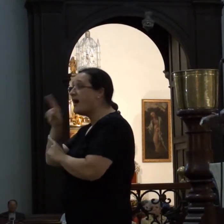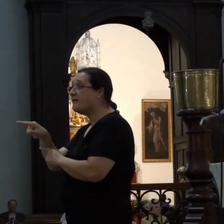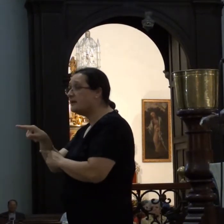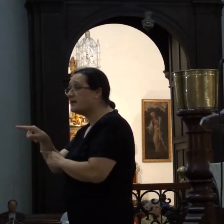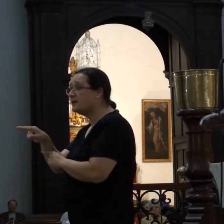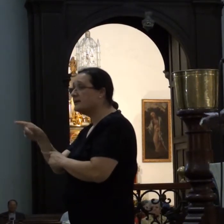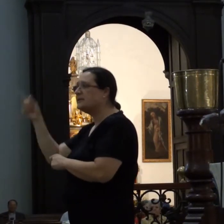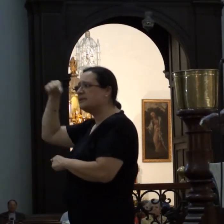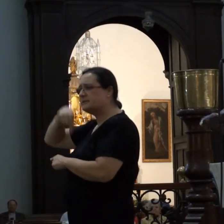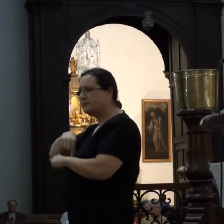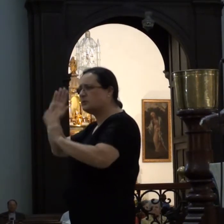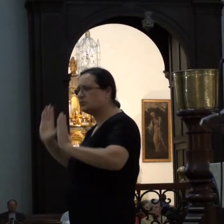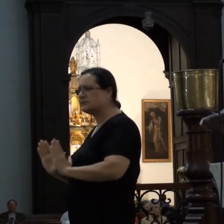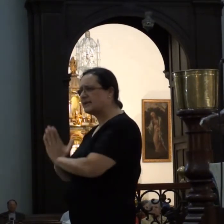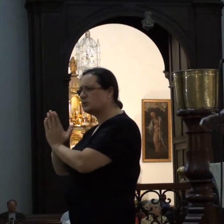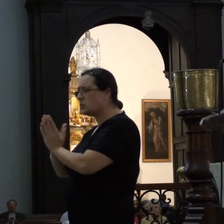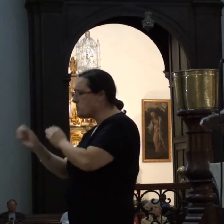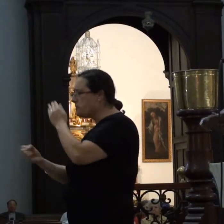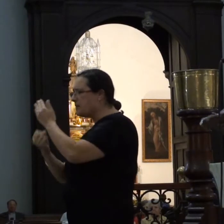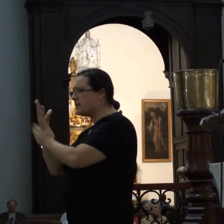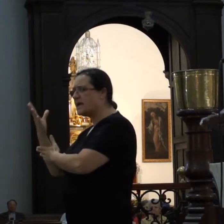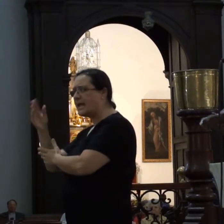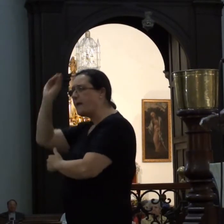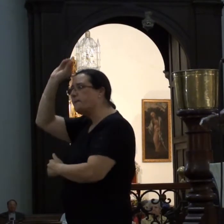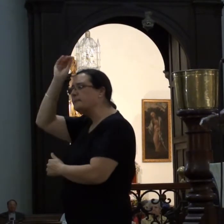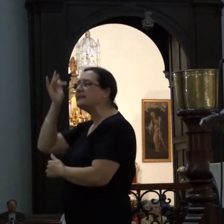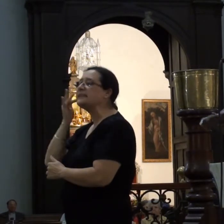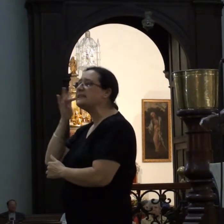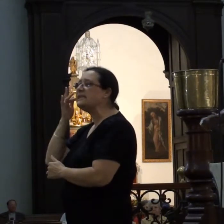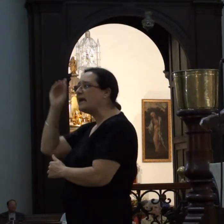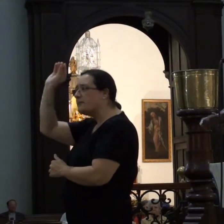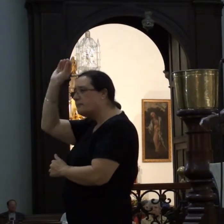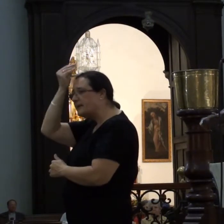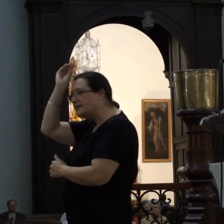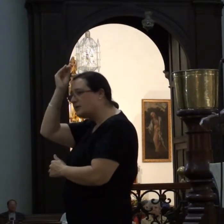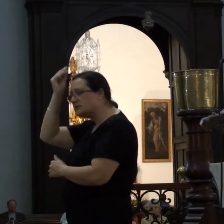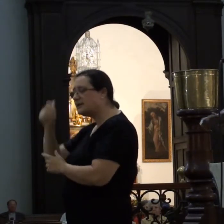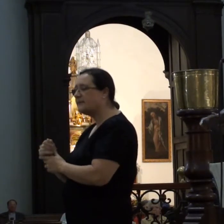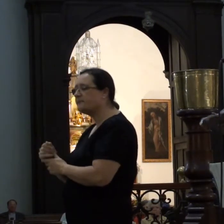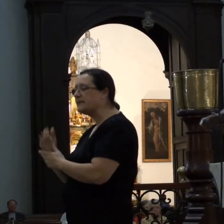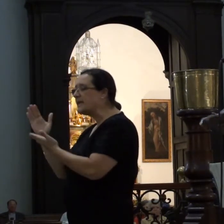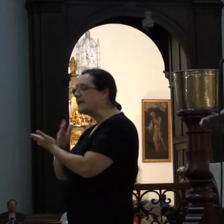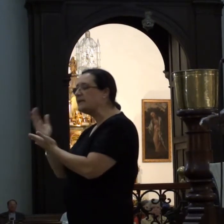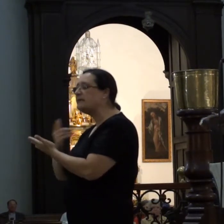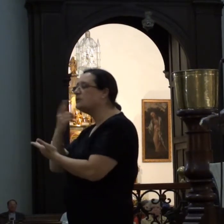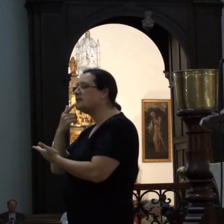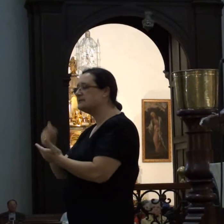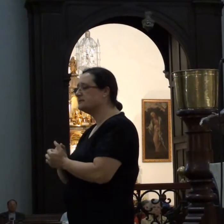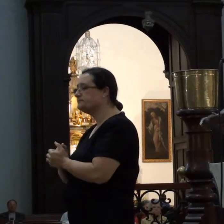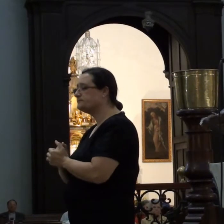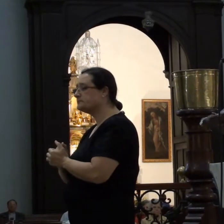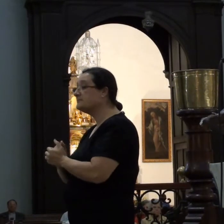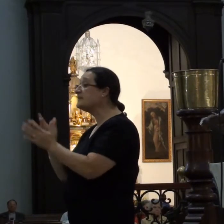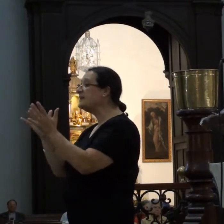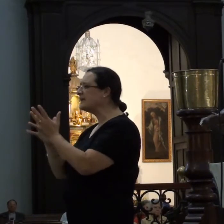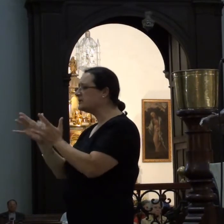la plenitud de la mañana de Pentecostés en Juan 19:30 se nos dice y Jesús dando un